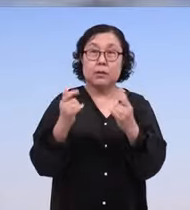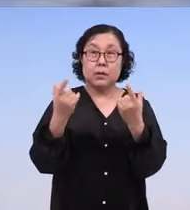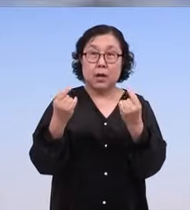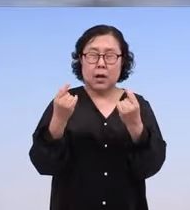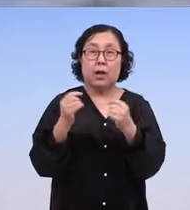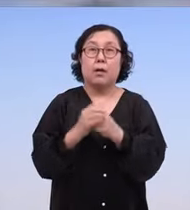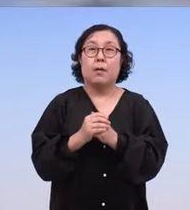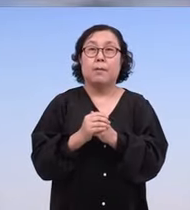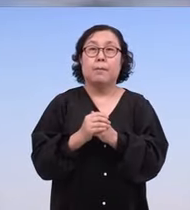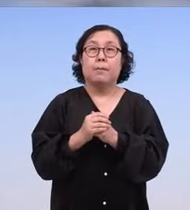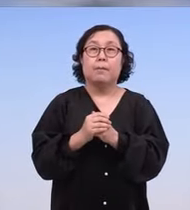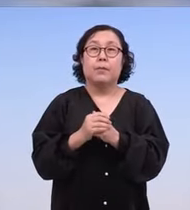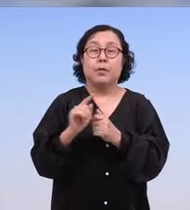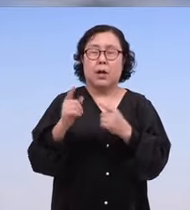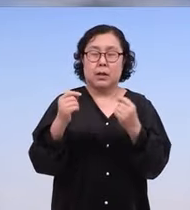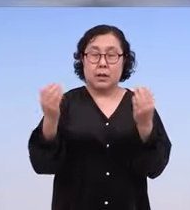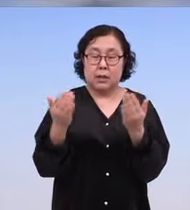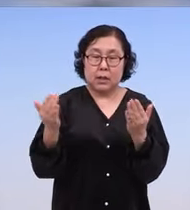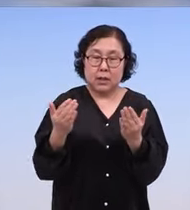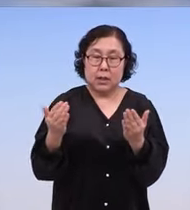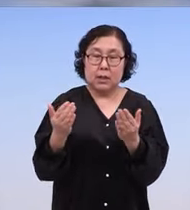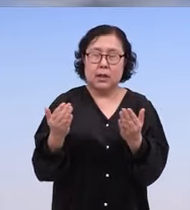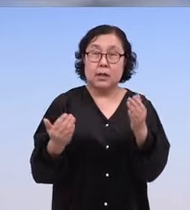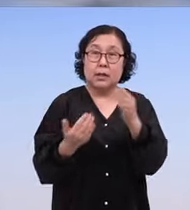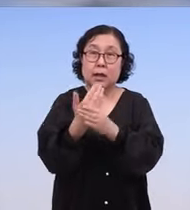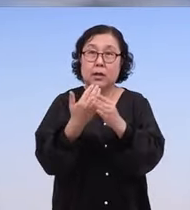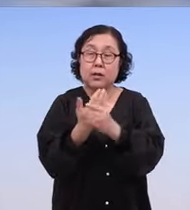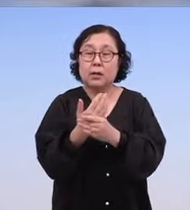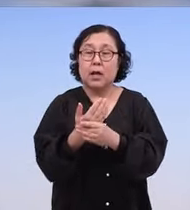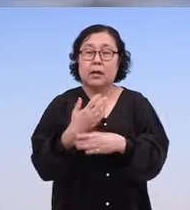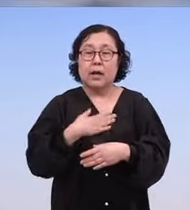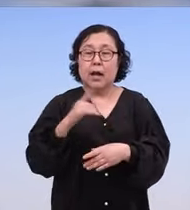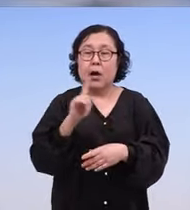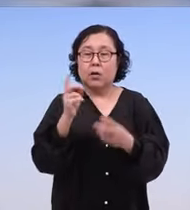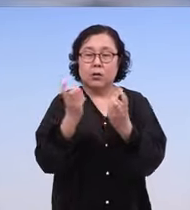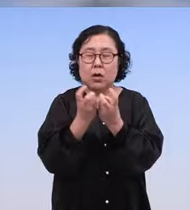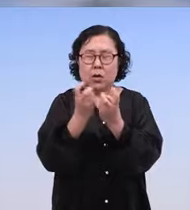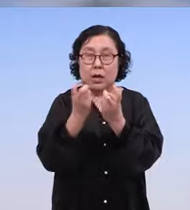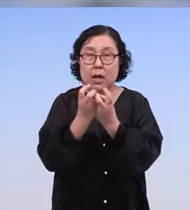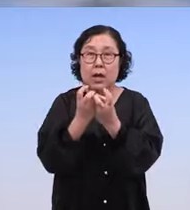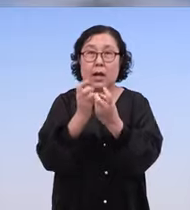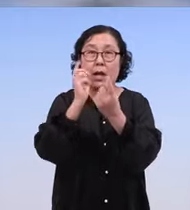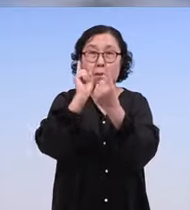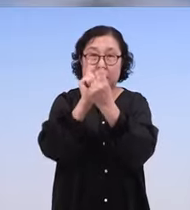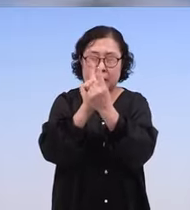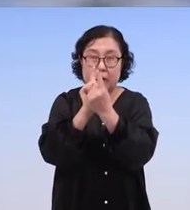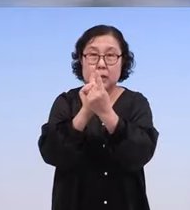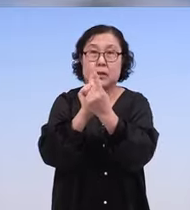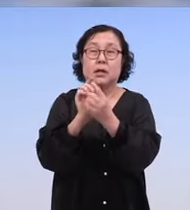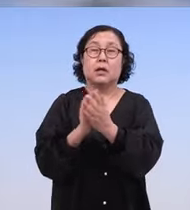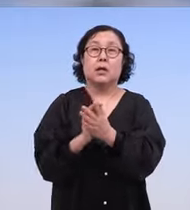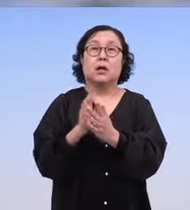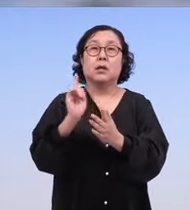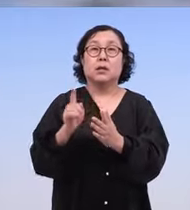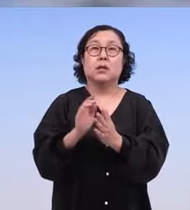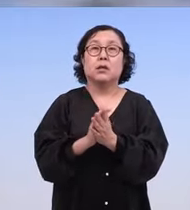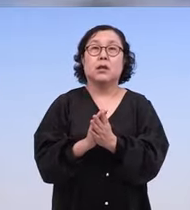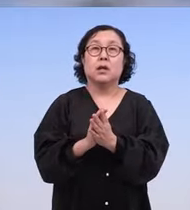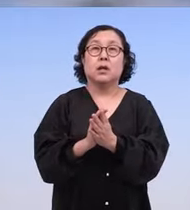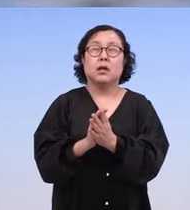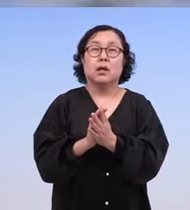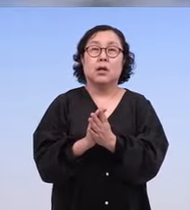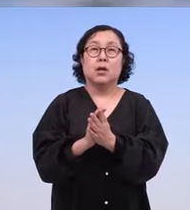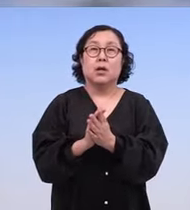이왕에 이런 일이 벌어져 버렸는데 내가 이것을 어떻게 대처하면 좋을지, 그것이 궁핍으로